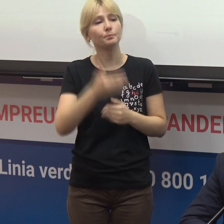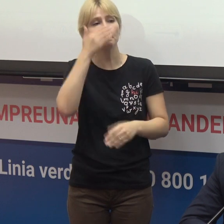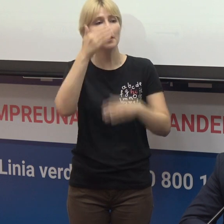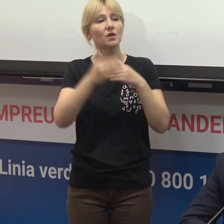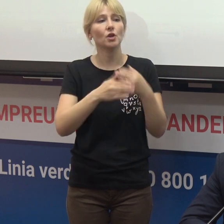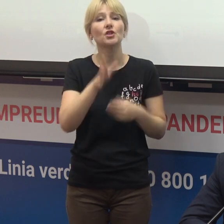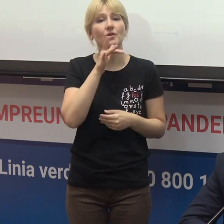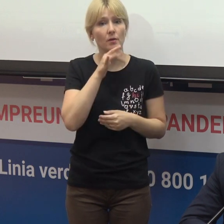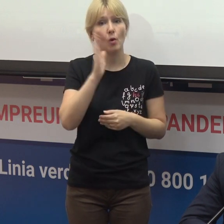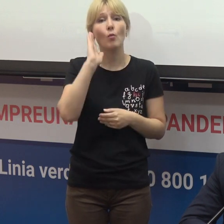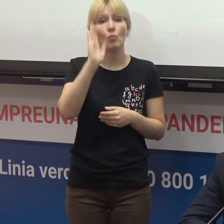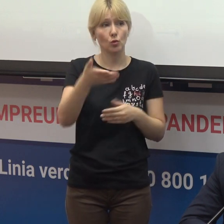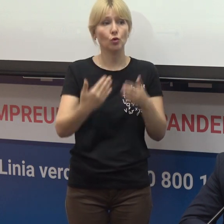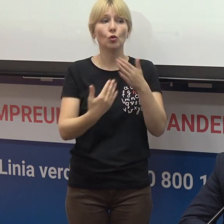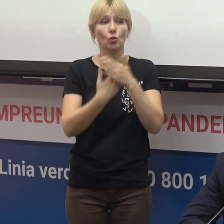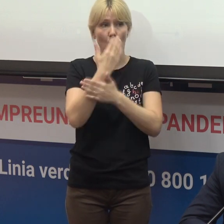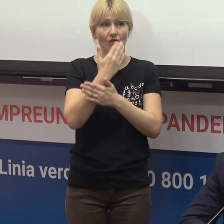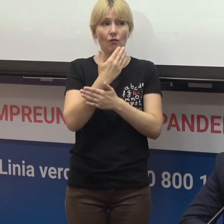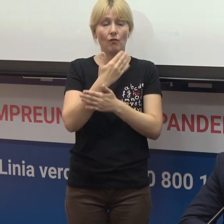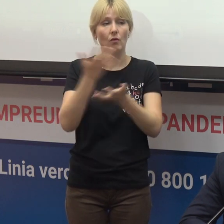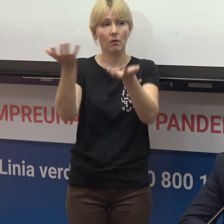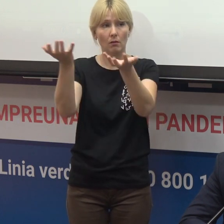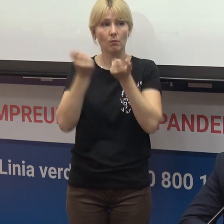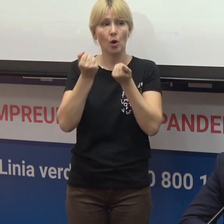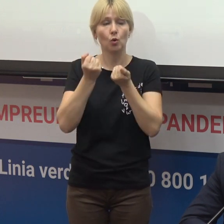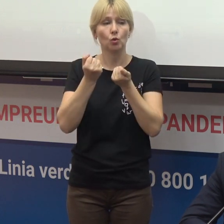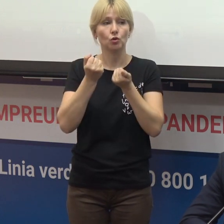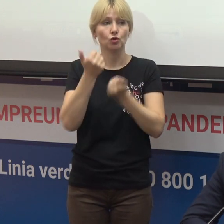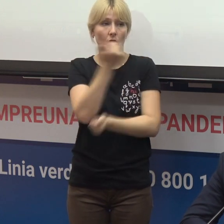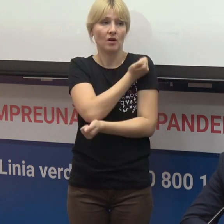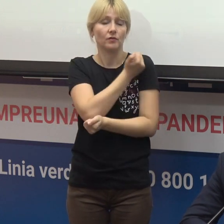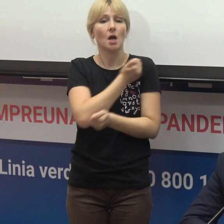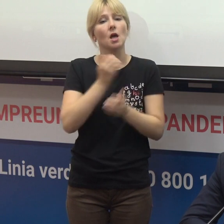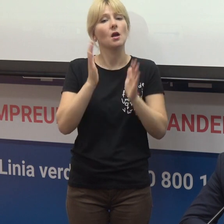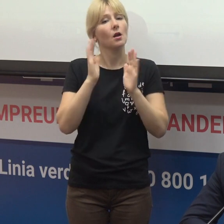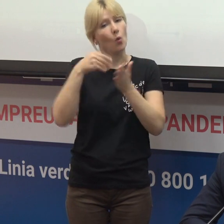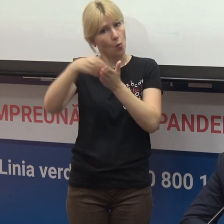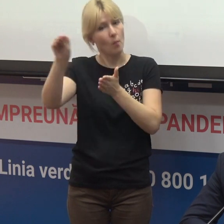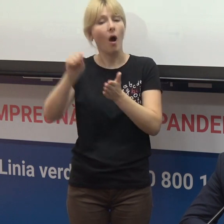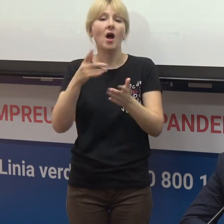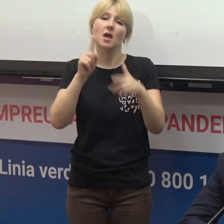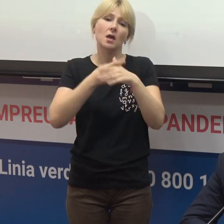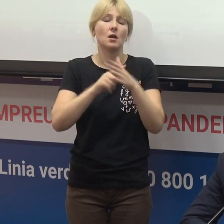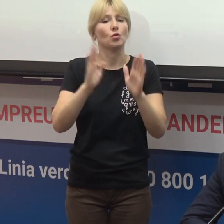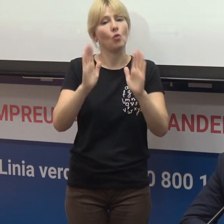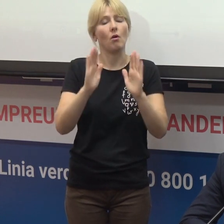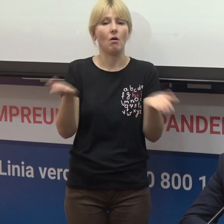prevăd noi achiziționări de vaccinuri sau mizăm deocamdată pe donații?